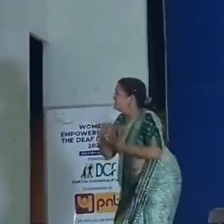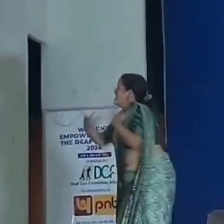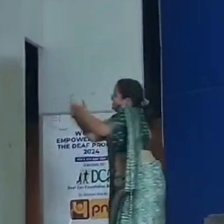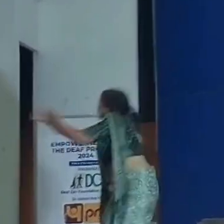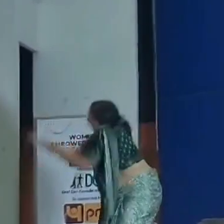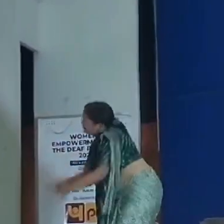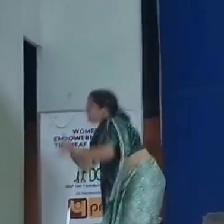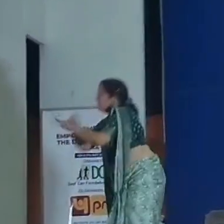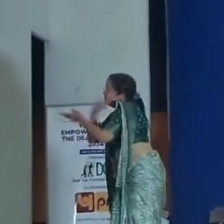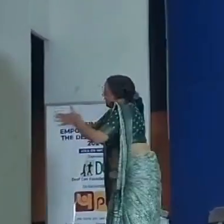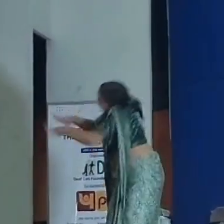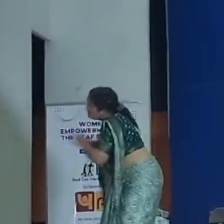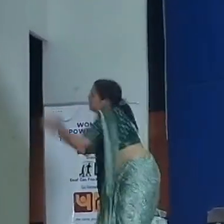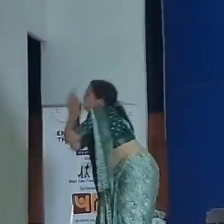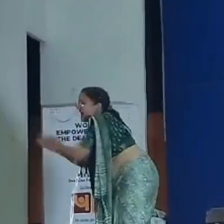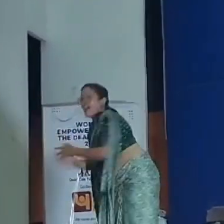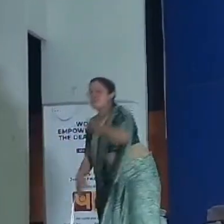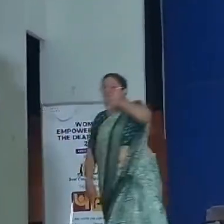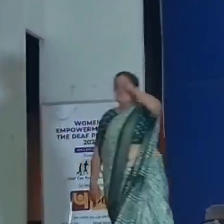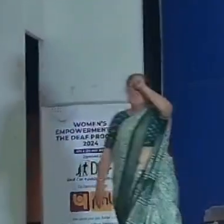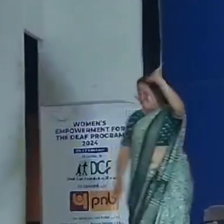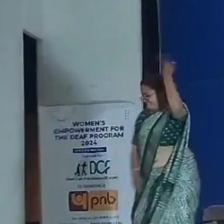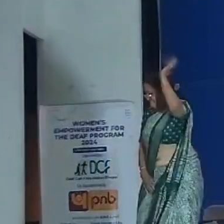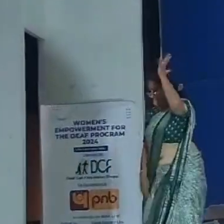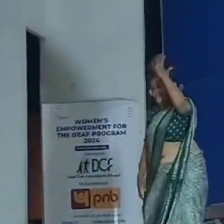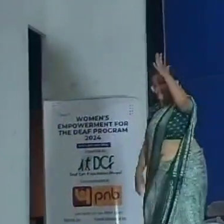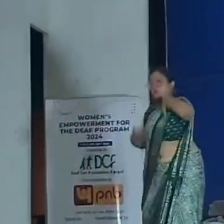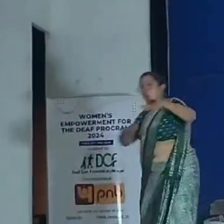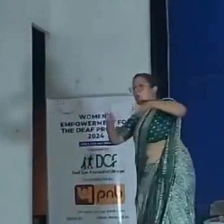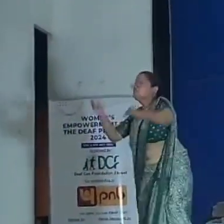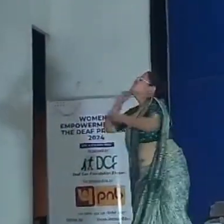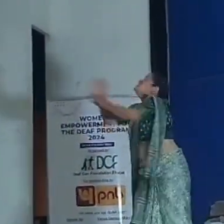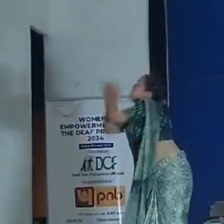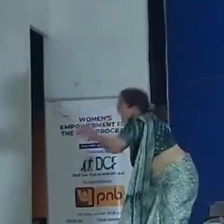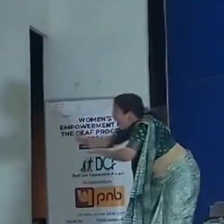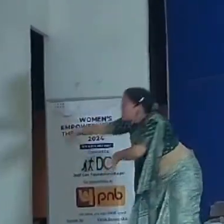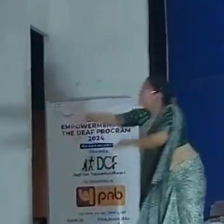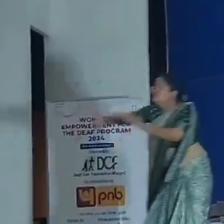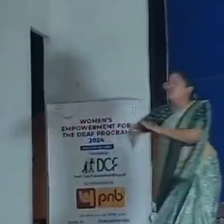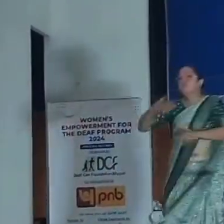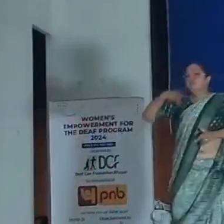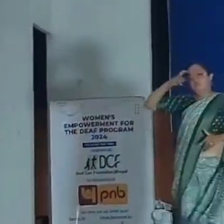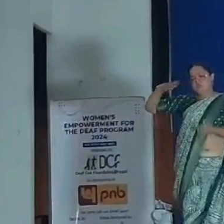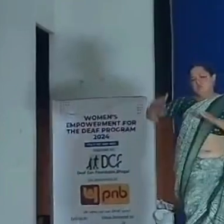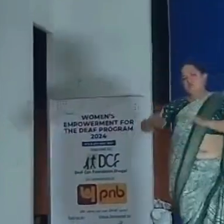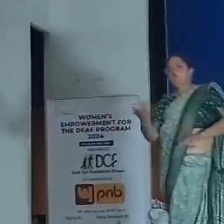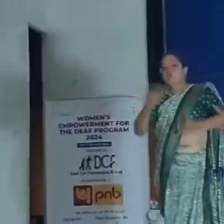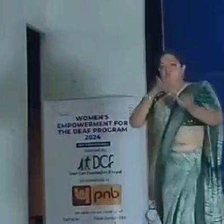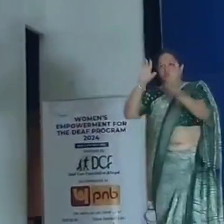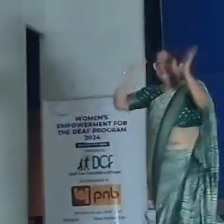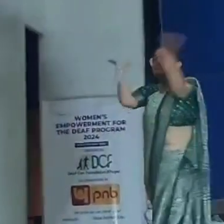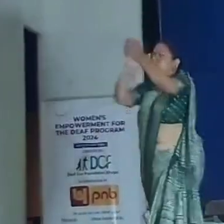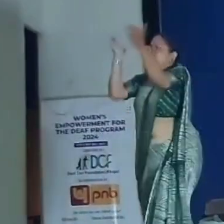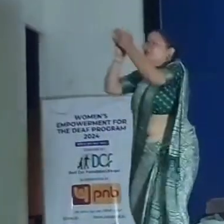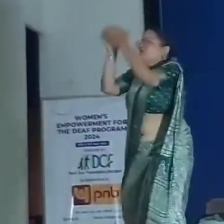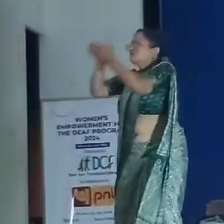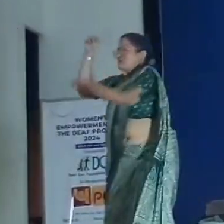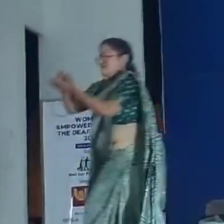का, वो मेरी नौकरी से मैं निकाल देंगे प्लीज, मैं आप डर चलूंगे। हमने बोला कि नहीं अब हम जा रहे बाहर, तो उन्होंने बोला फिर उन्होंने हमें वापस बुलाया, तो हमने